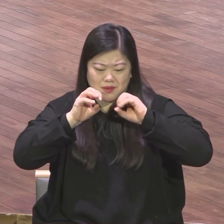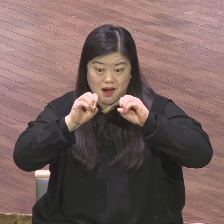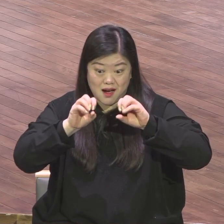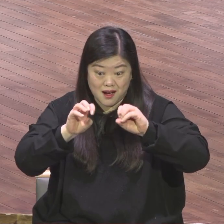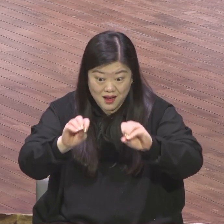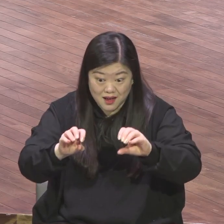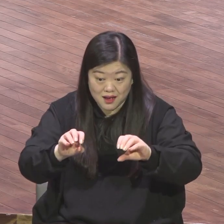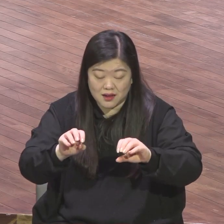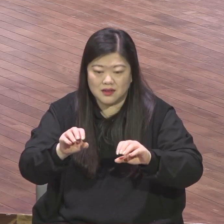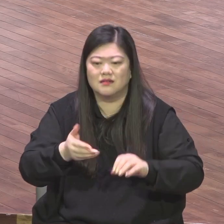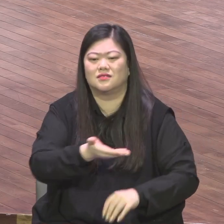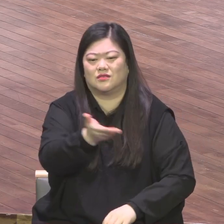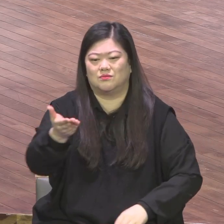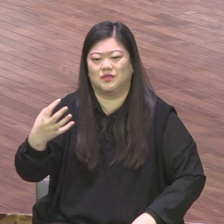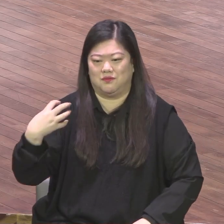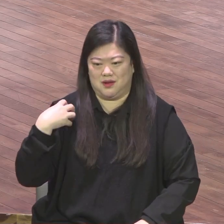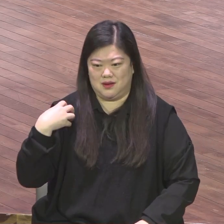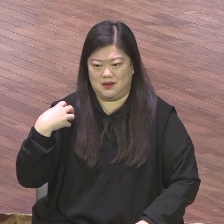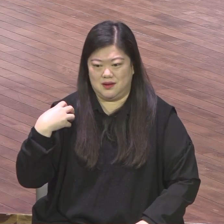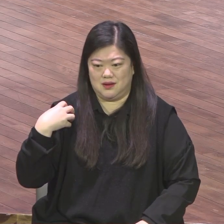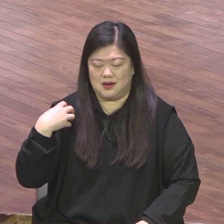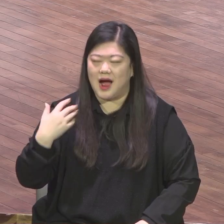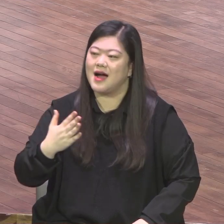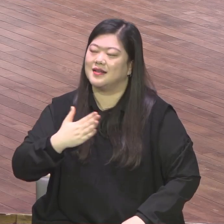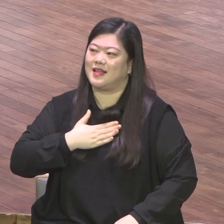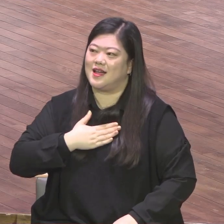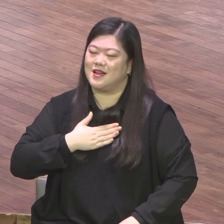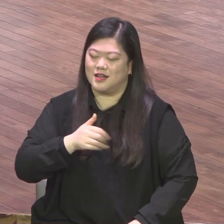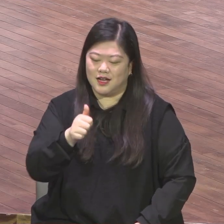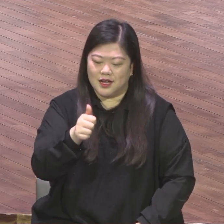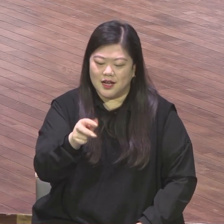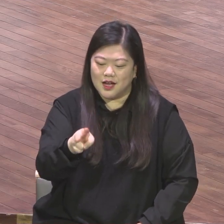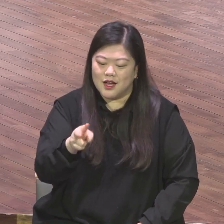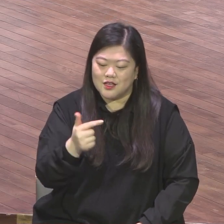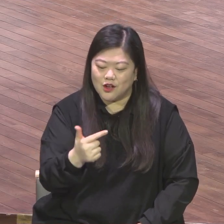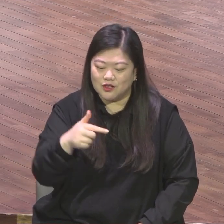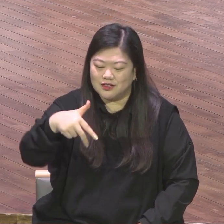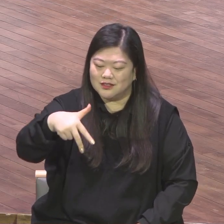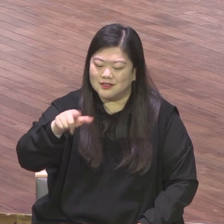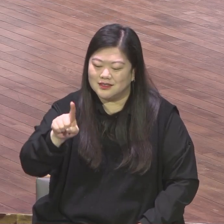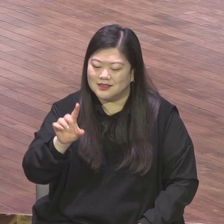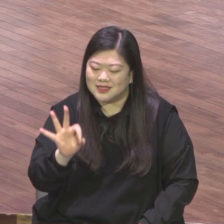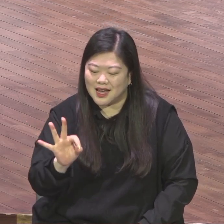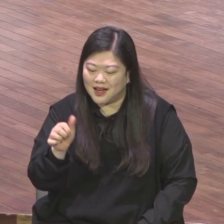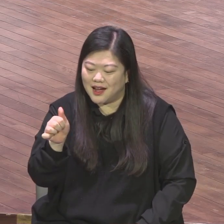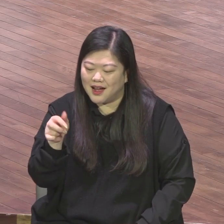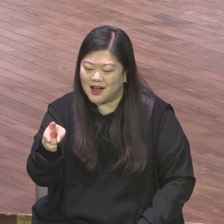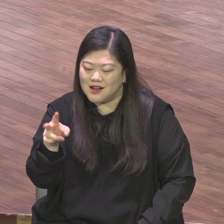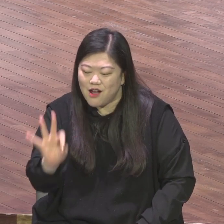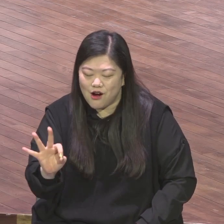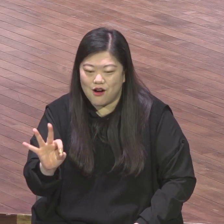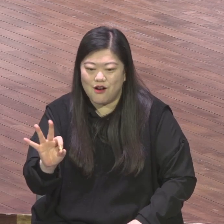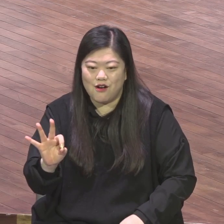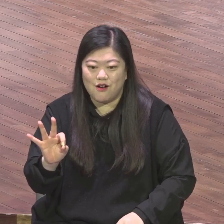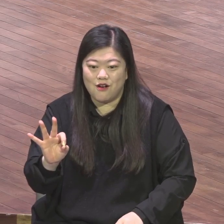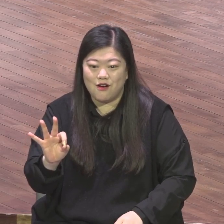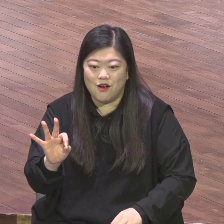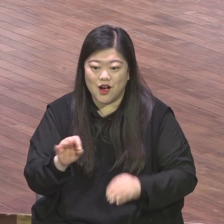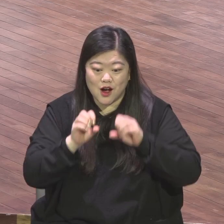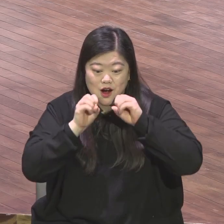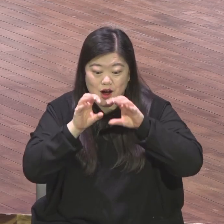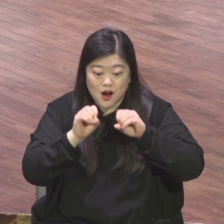미션. 나는 현장 사령관이다. 내가 살고 있는 지역 멀리 갈 것도 없어요. 그냥 내가 살고 있는